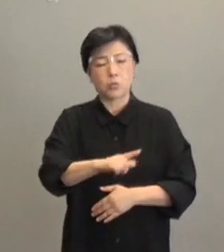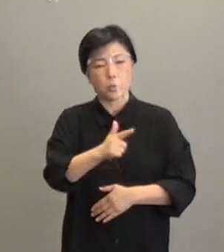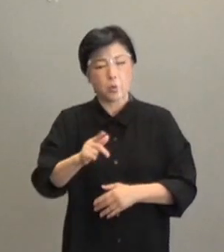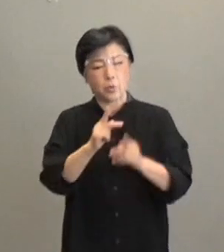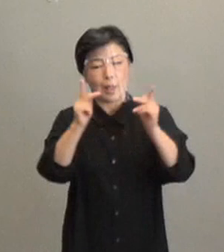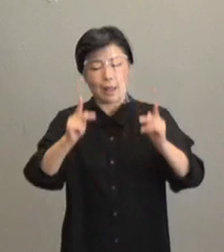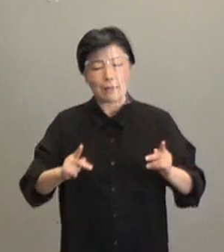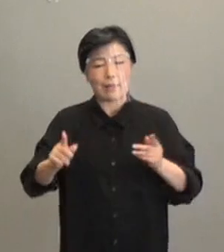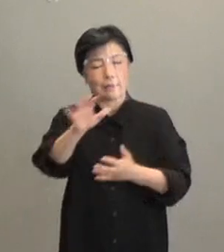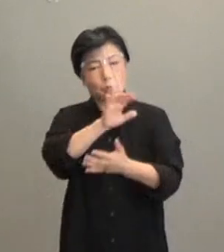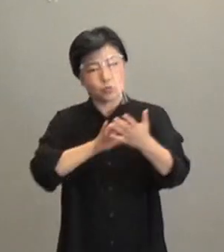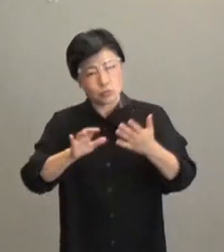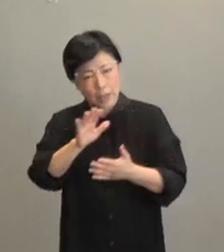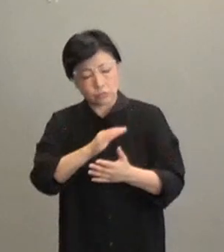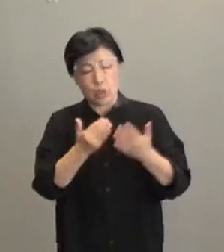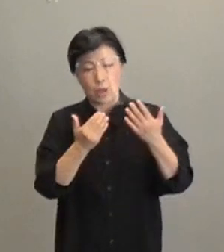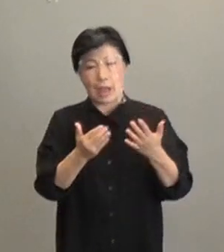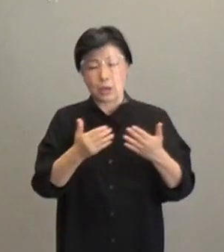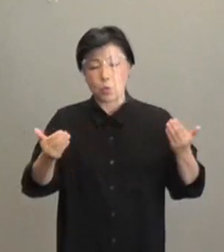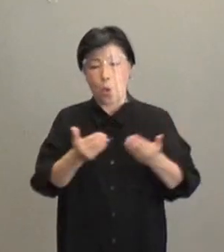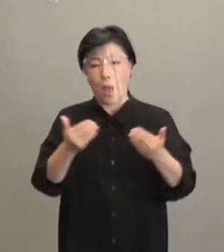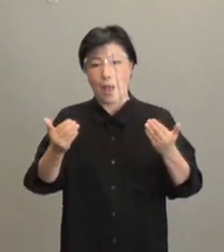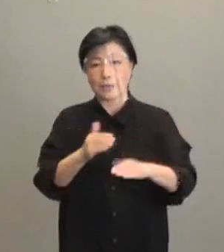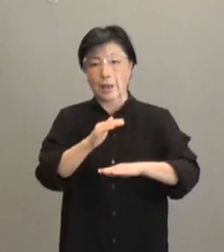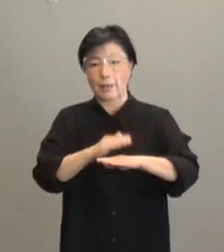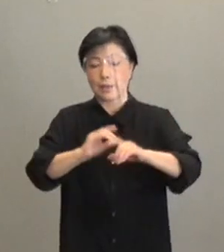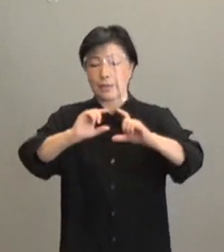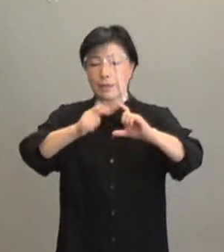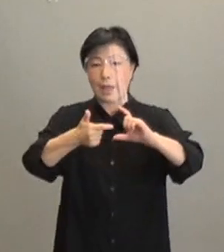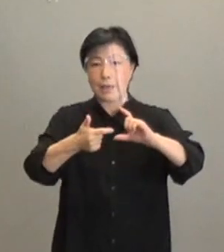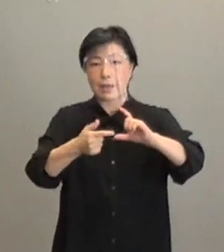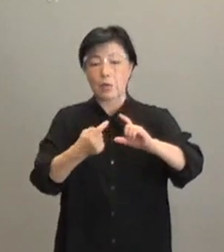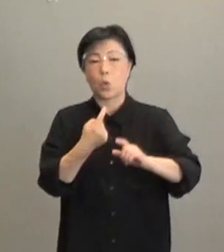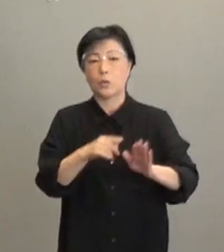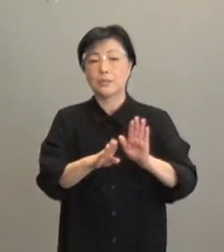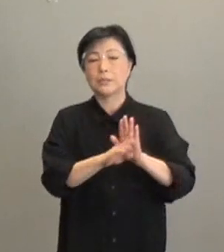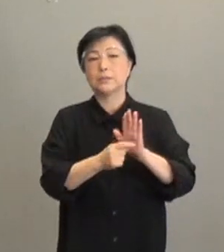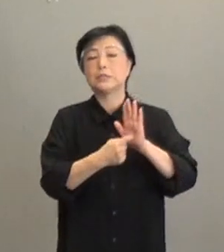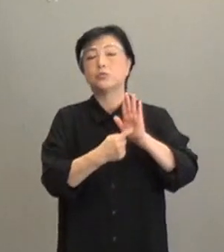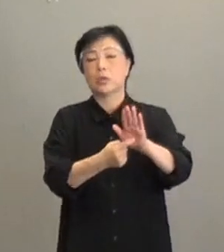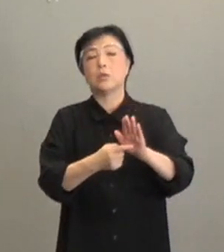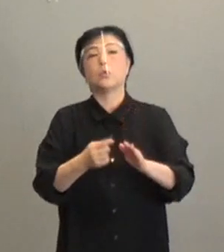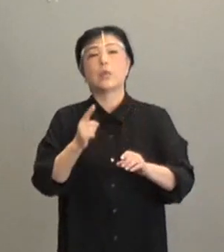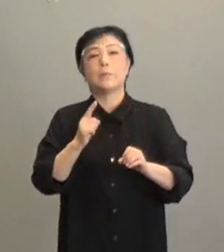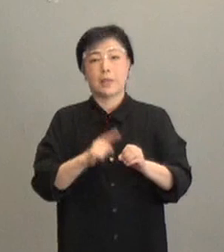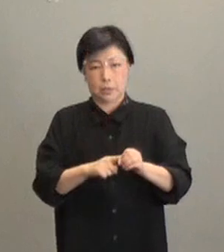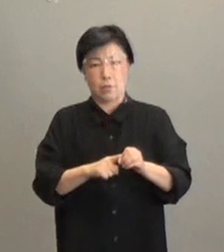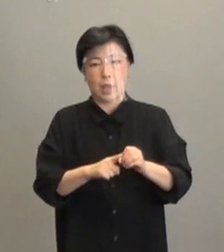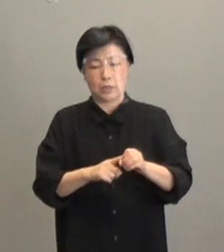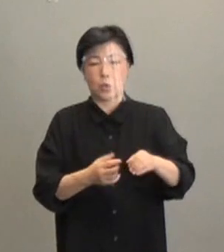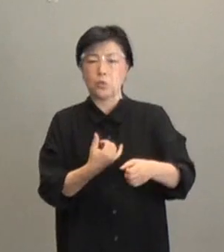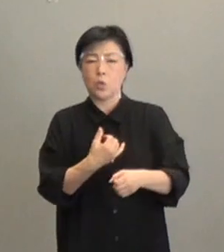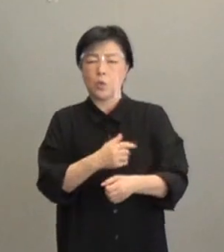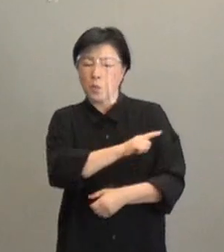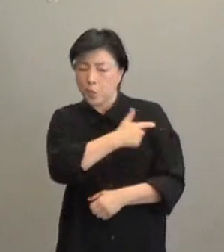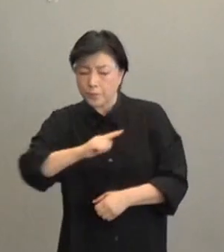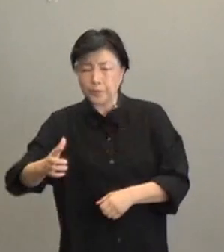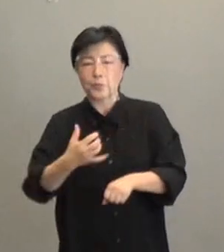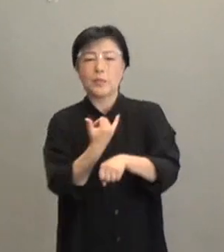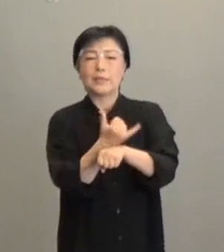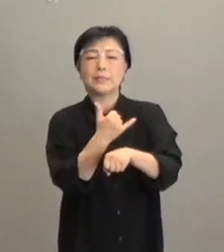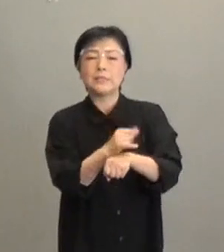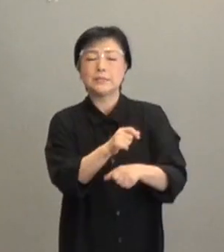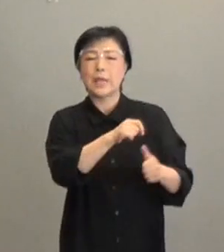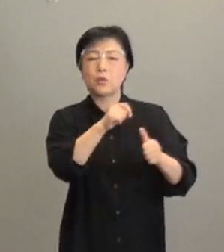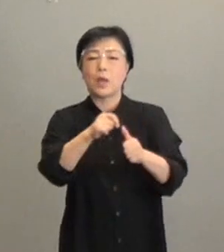様化している中で、学校における働き方改革を実現するためには学校を支える多様な人材を配置することも大変重要であ